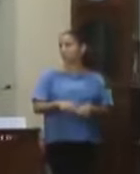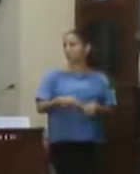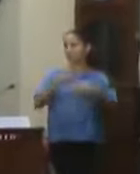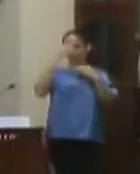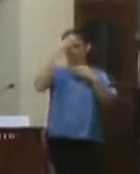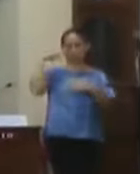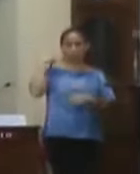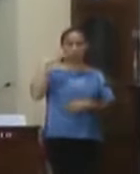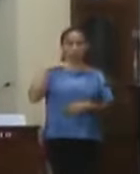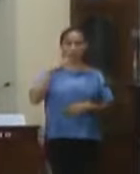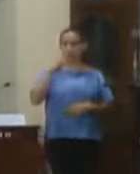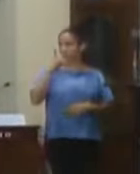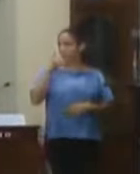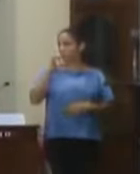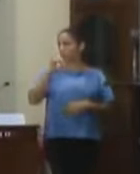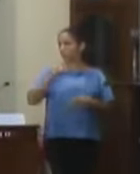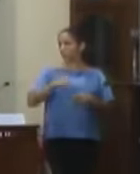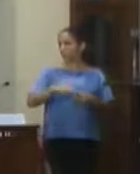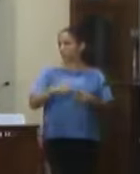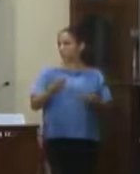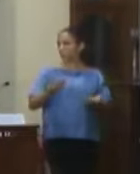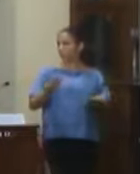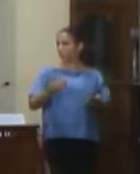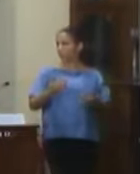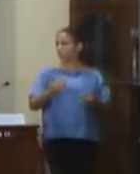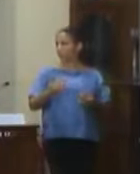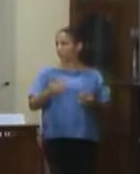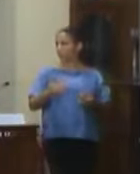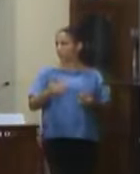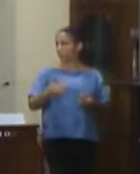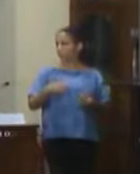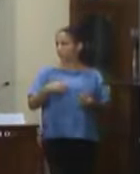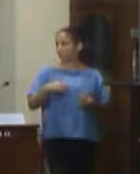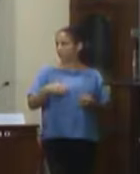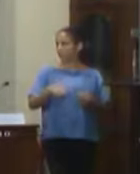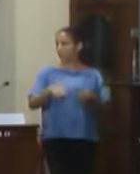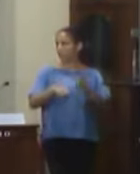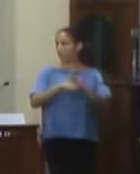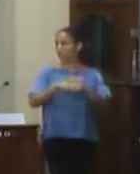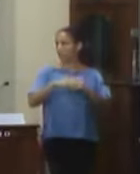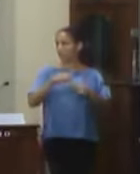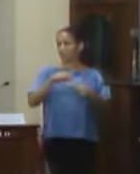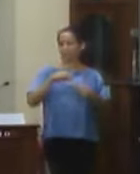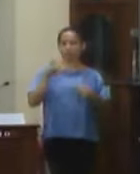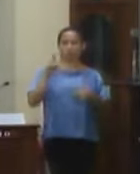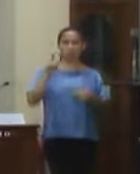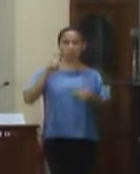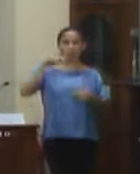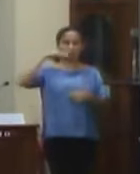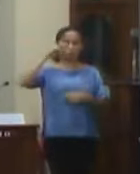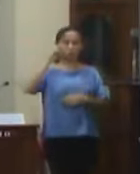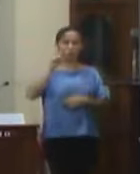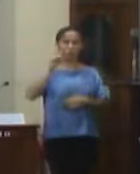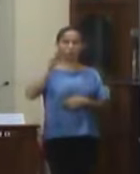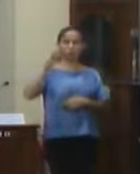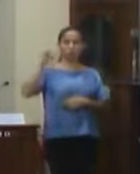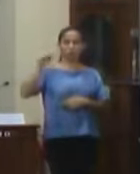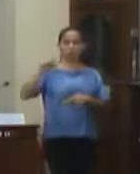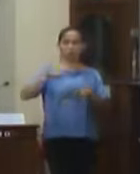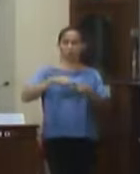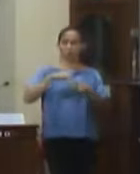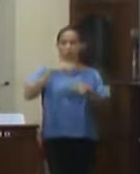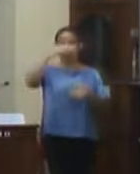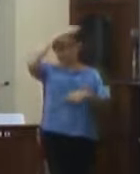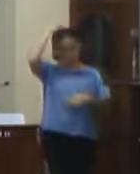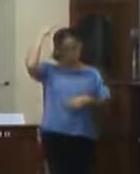Obrigado, vereador Marcelo. Então, eu vou ler o escopo da lei da denominação da UBS, Unidade Básica de Saúde do Distrito de